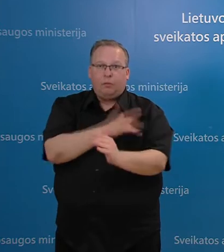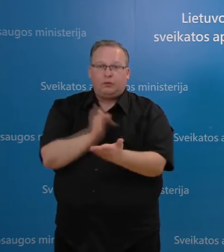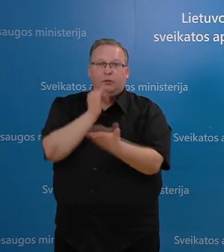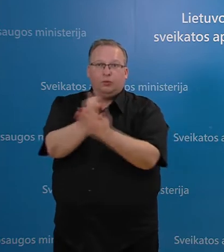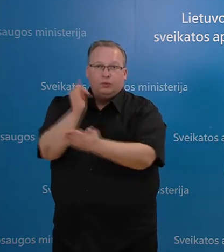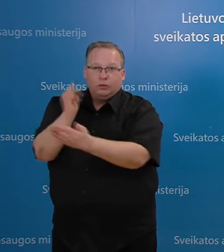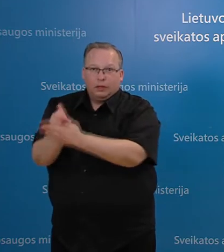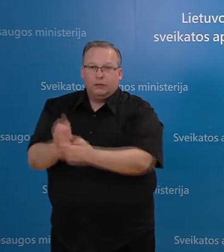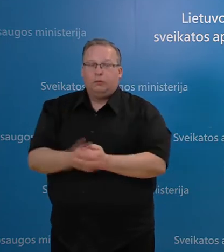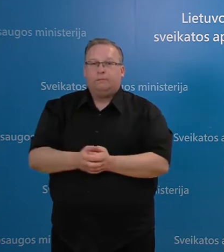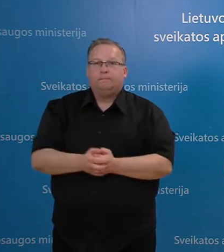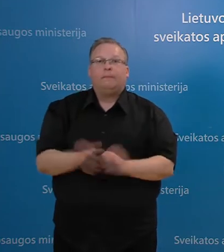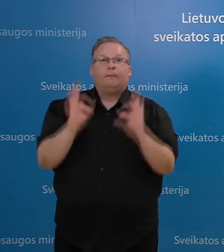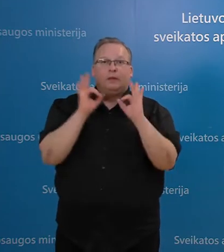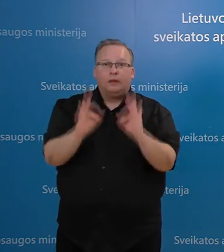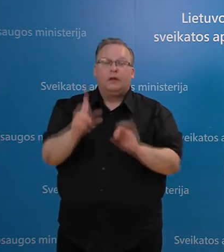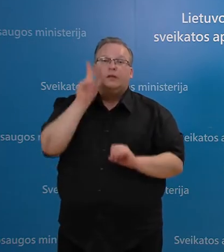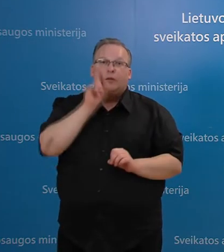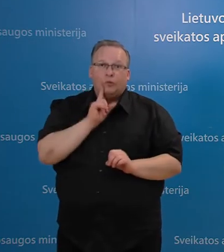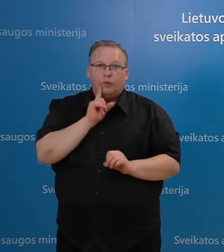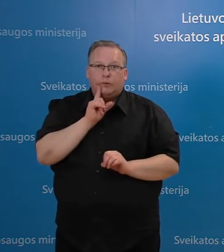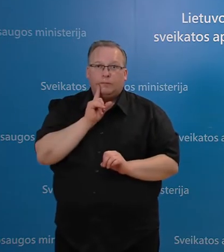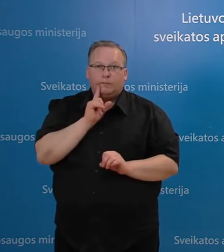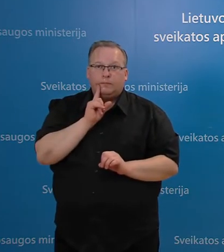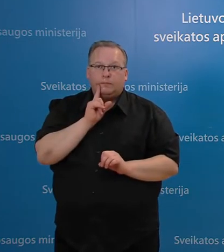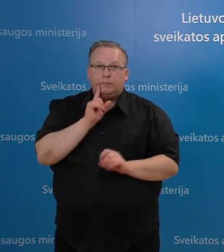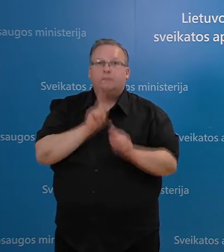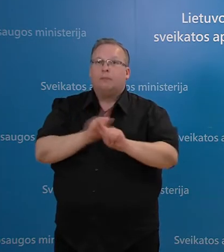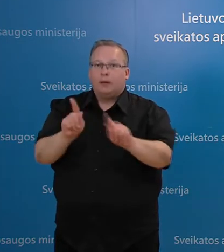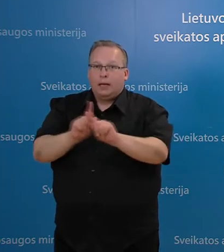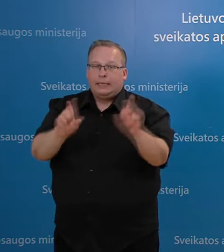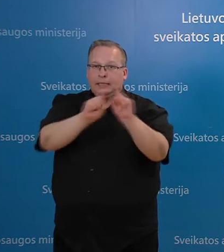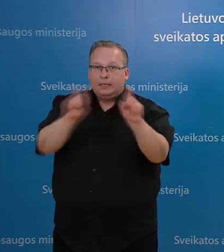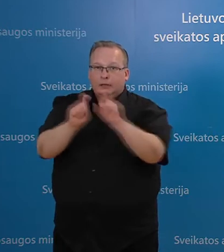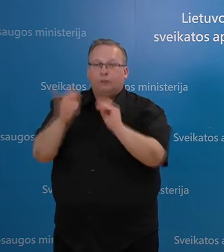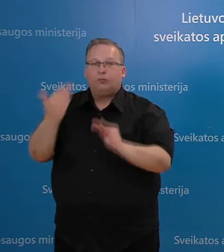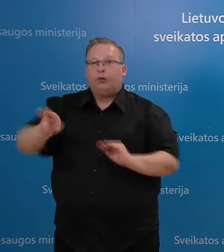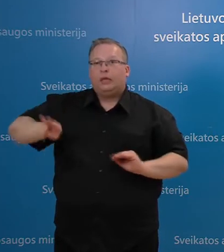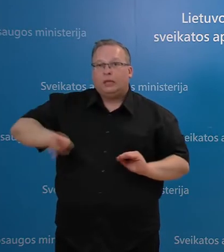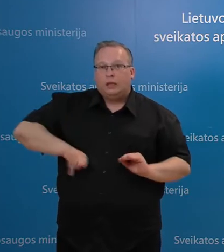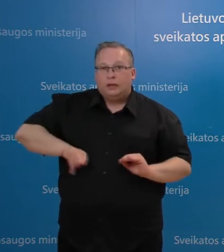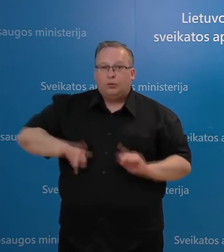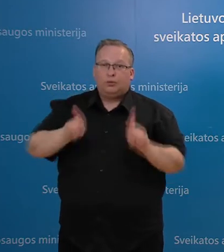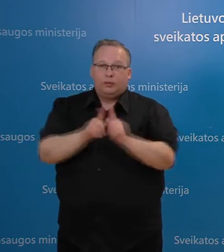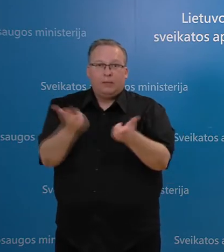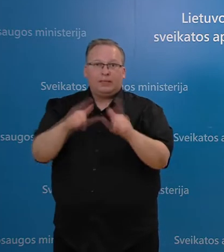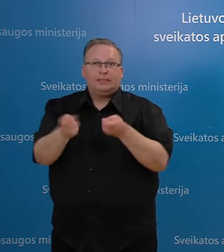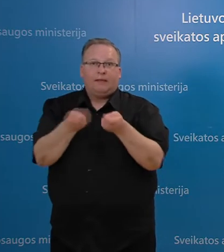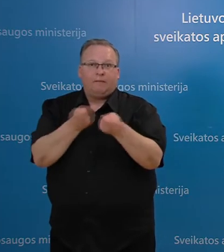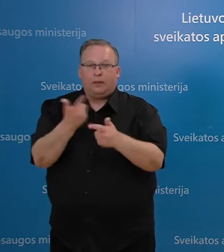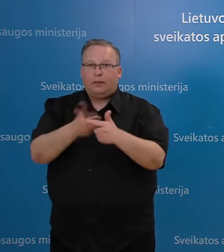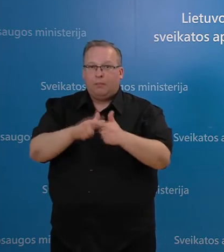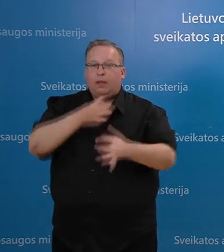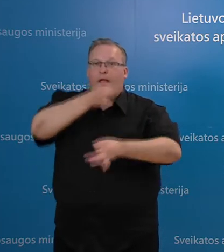Ir ne, iš tiesų noriu dar kartą paraginti įstaigas ir ypatingai jų vadovus ir steigėjus tikrai labai